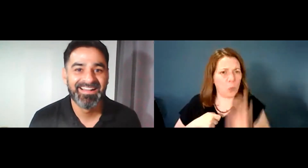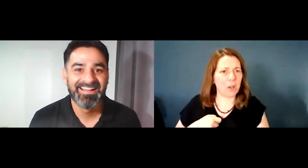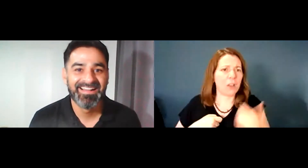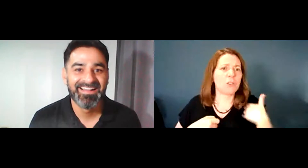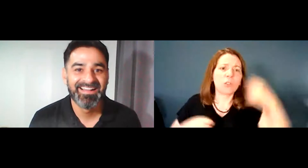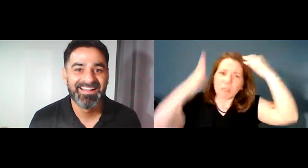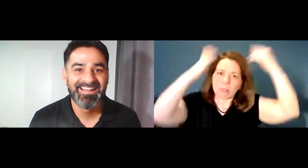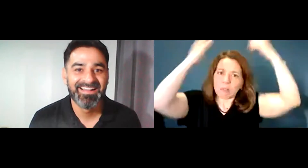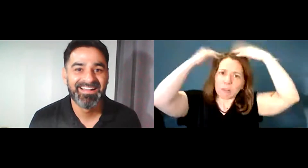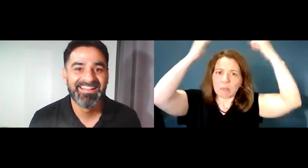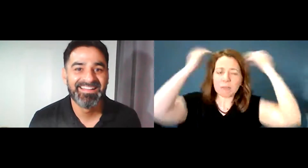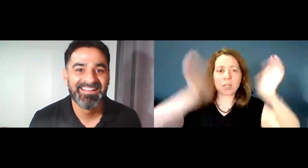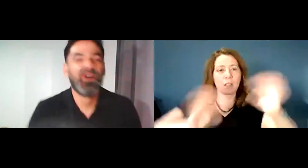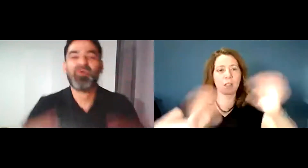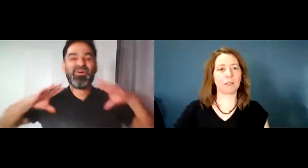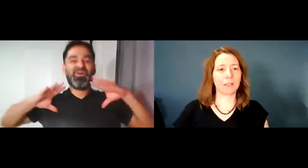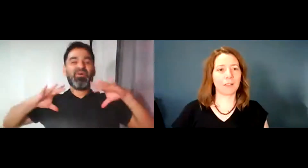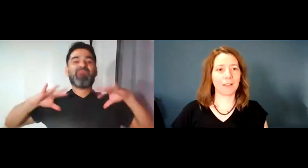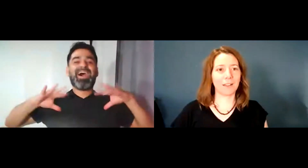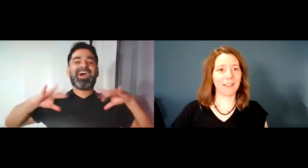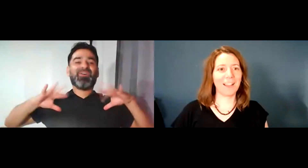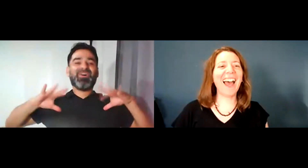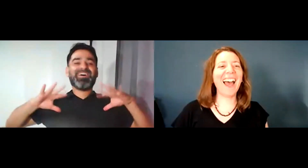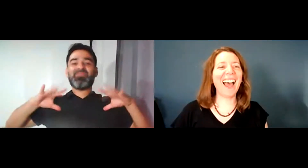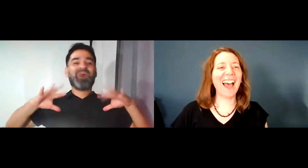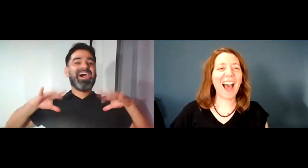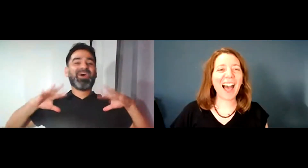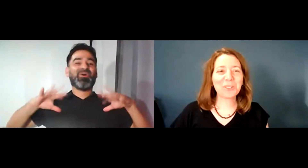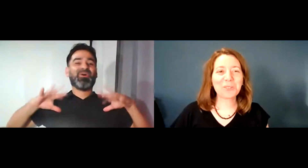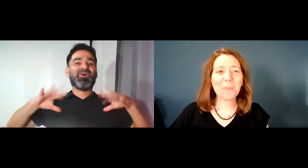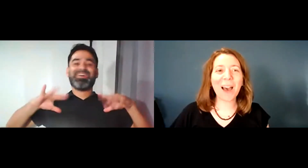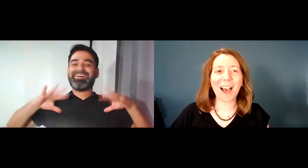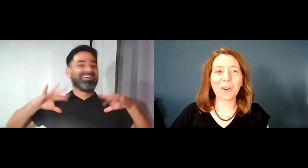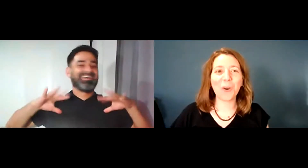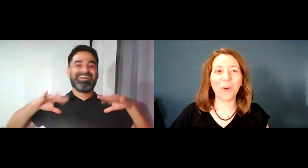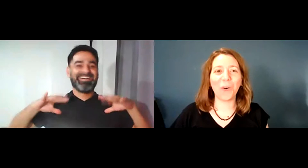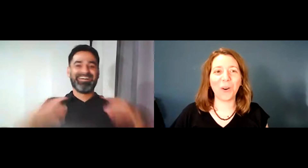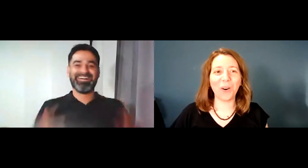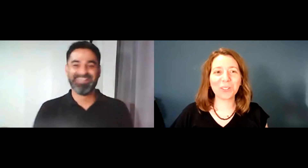No me peino, así, listo. ¡Ah, sos un vago!